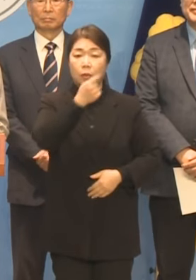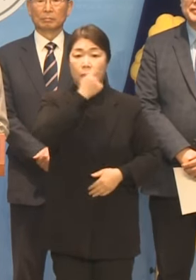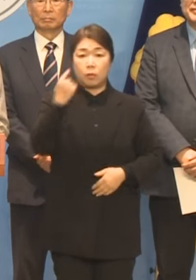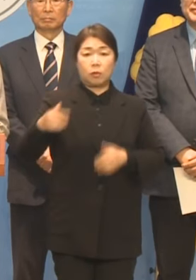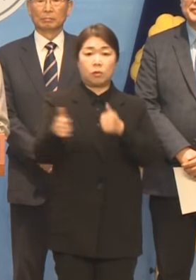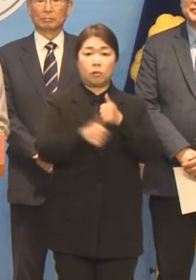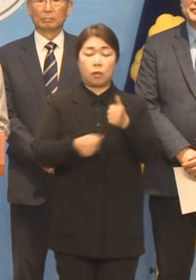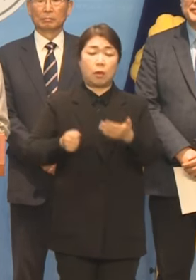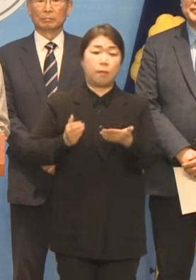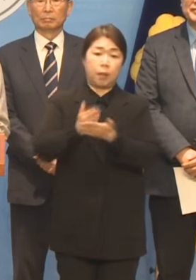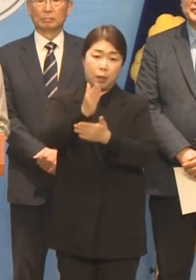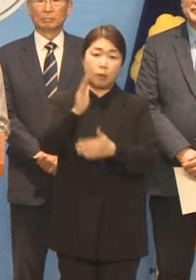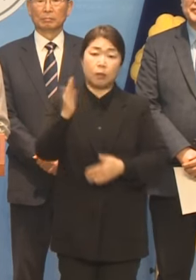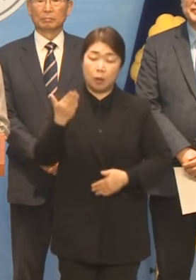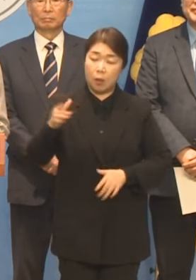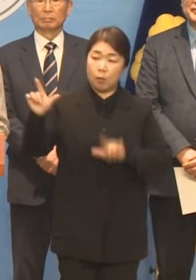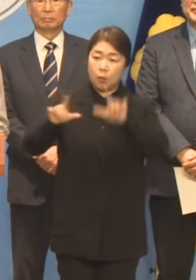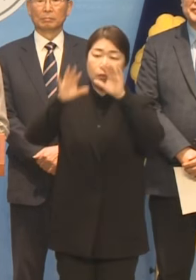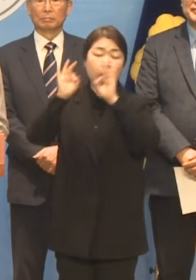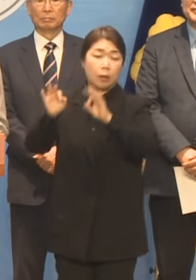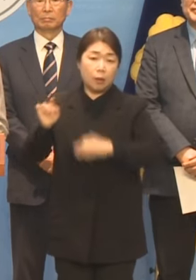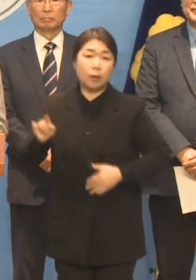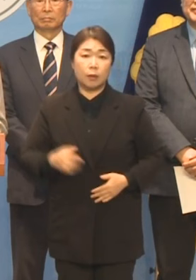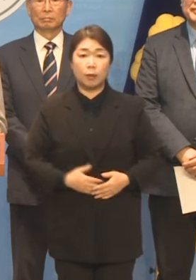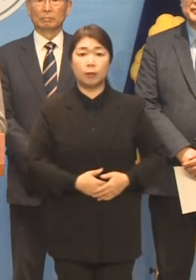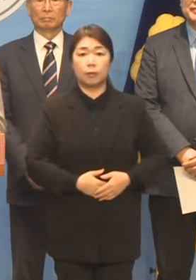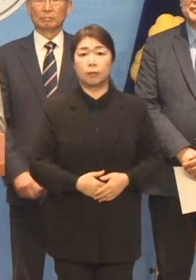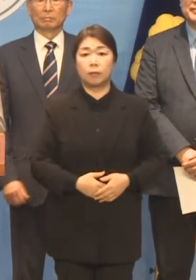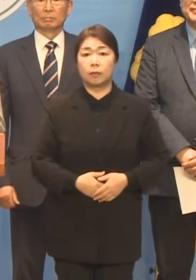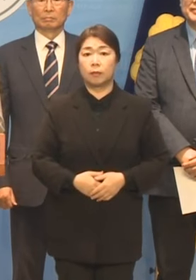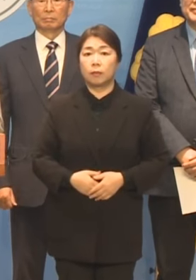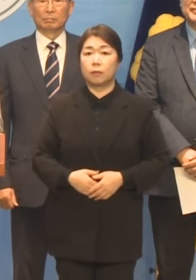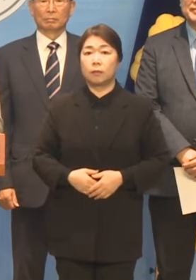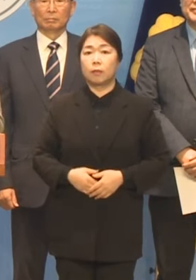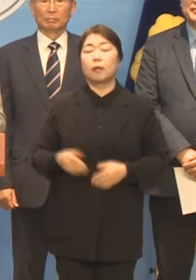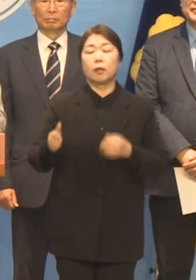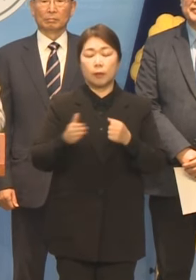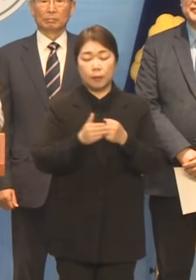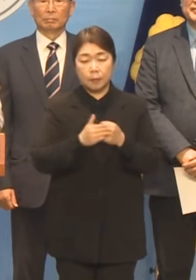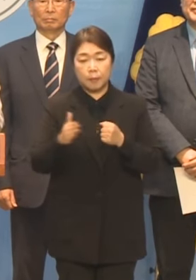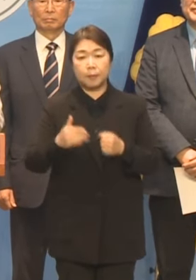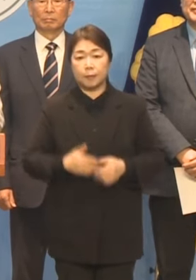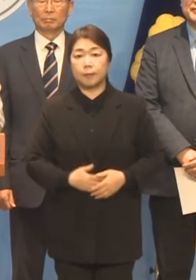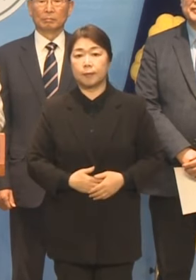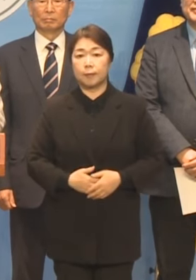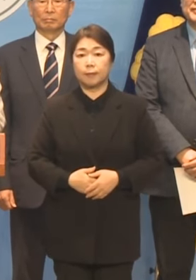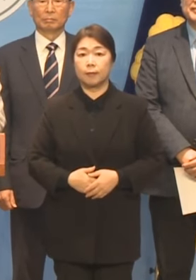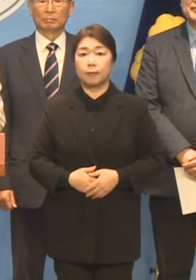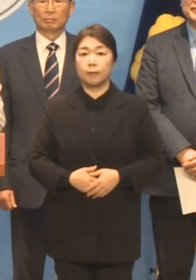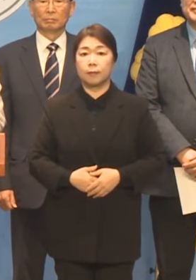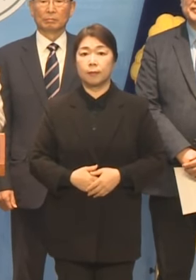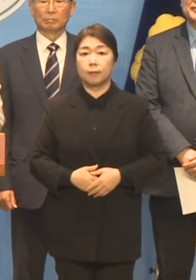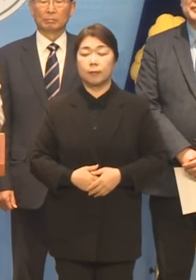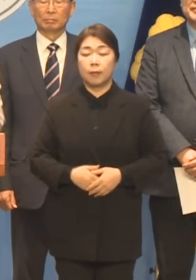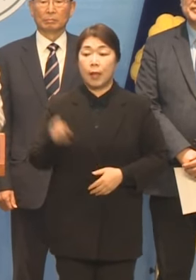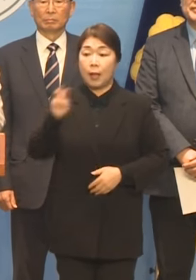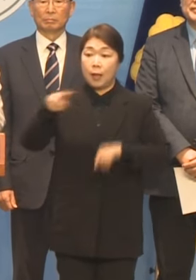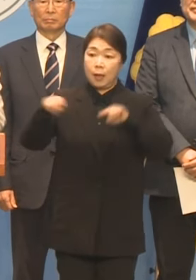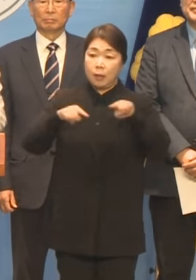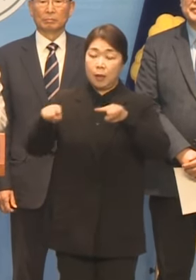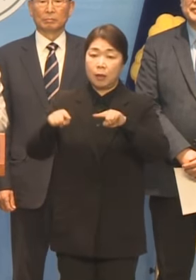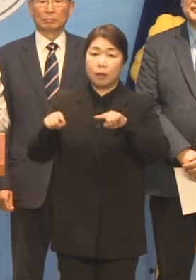통과하는 이런 모습을 보이고 있습니다 그래서 야당은